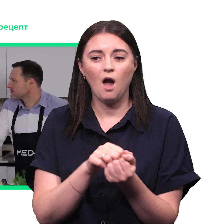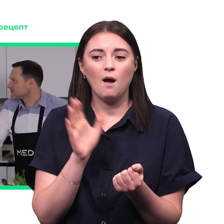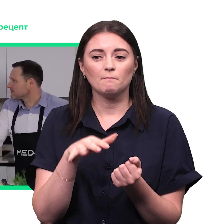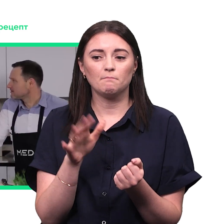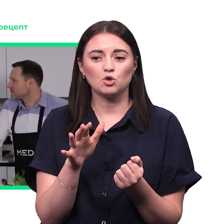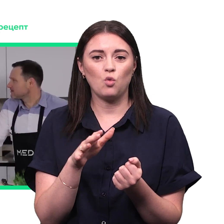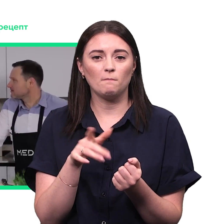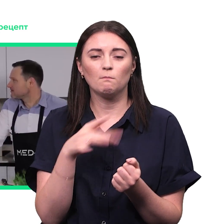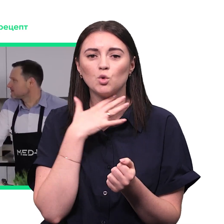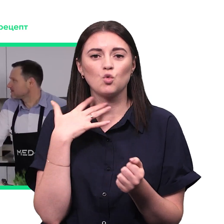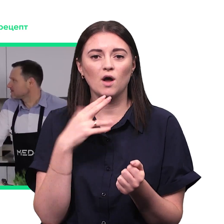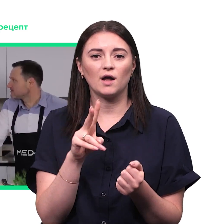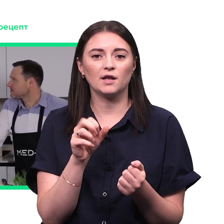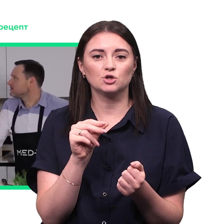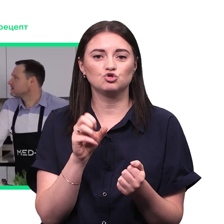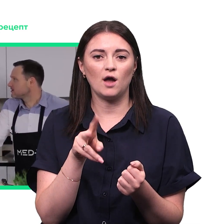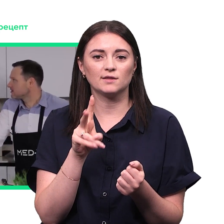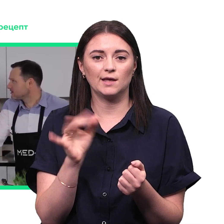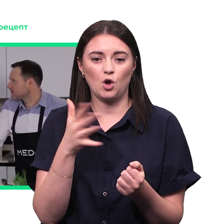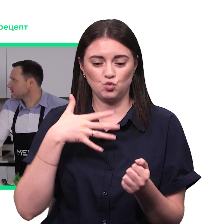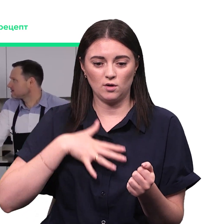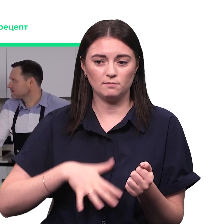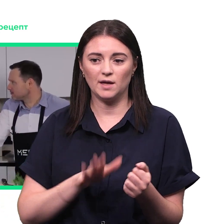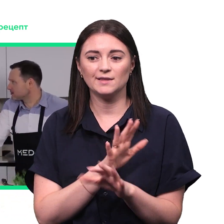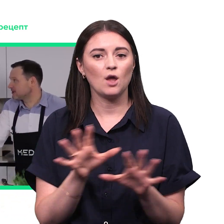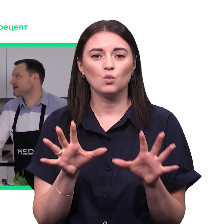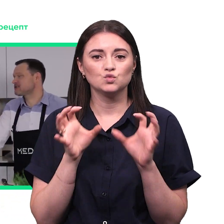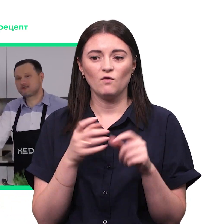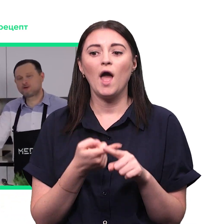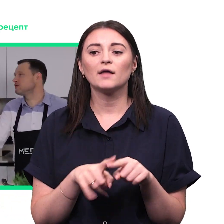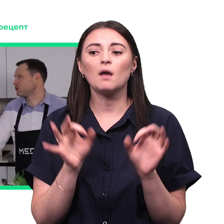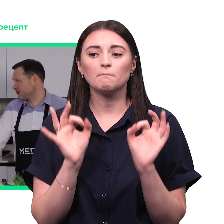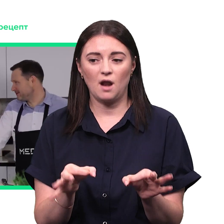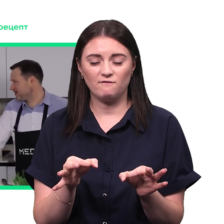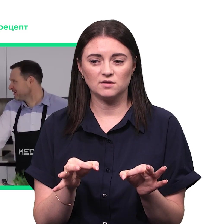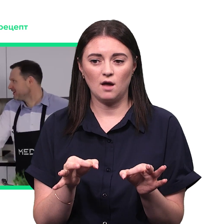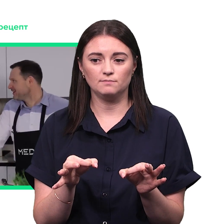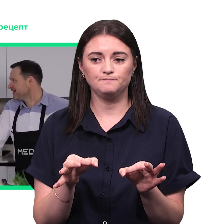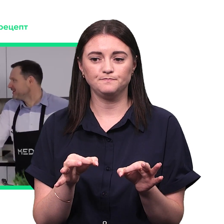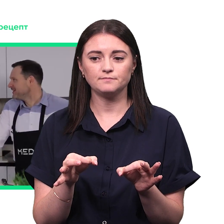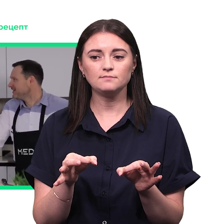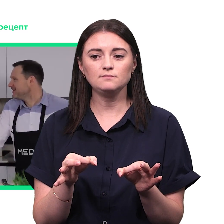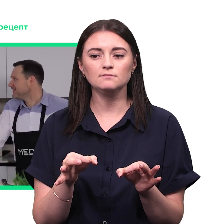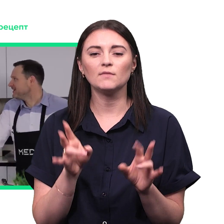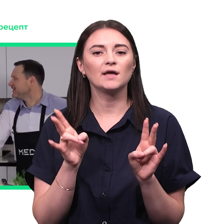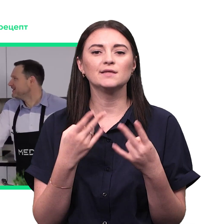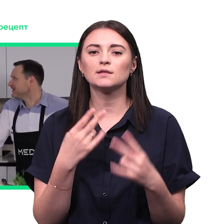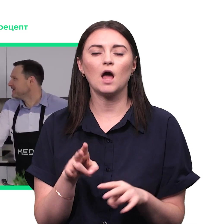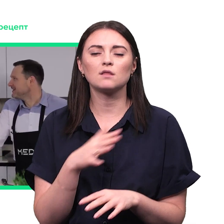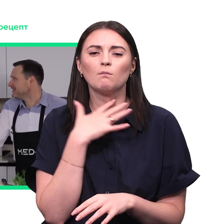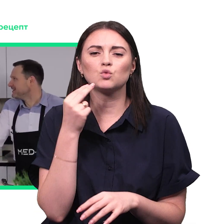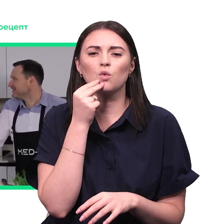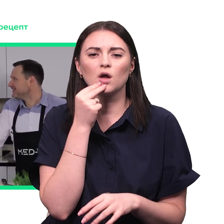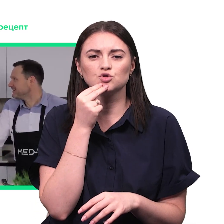куча клетчатки, которая пройдет через ваш организм и не усвоится. Вот. Это правда. Ешьте его тоннами. Не надо тоннами есть